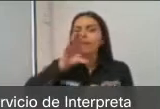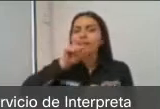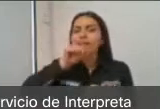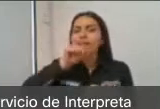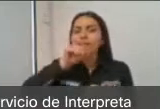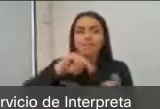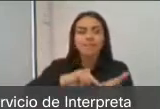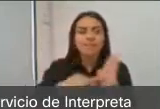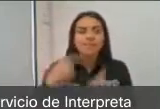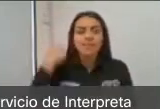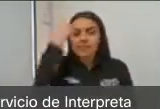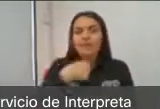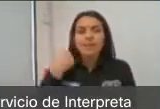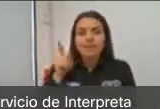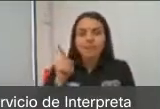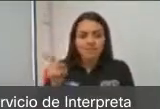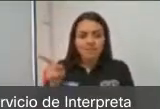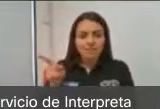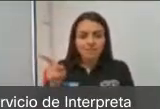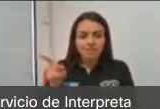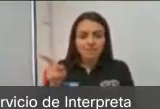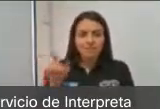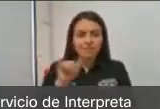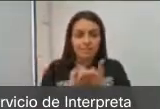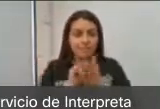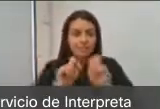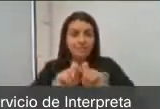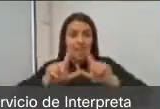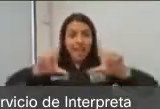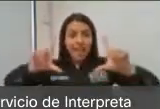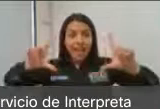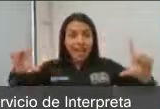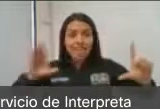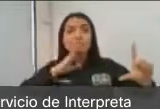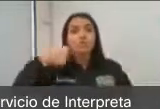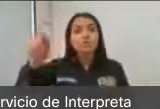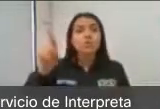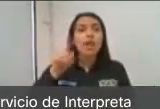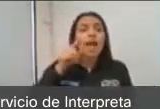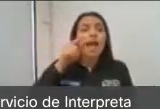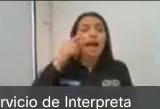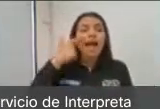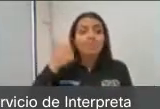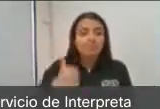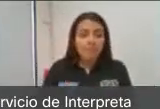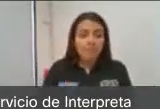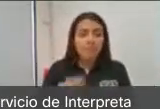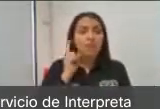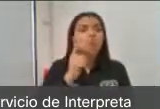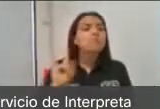cara. En realidad, o sea, grande se va a ver es tu cara, Andrea, por lo que coges por